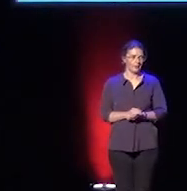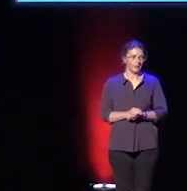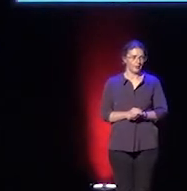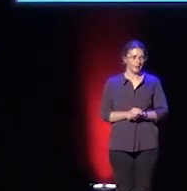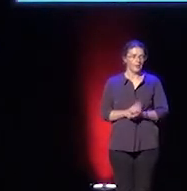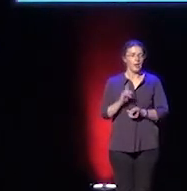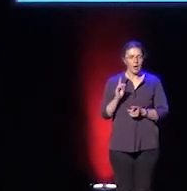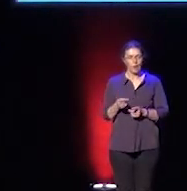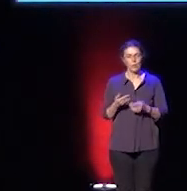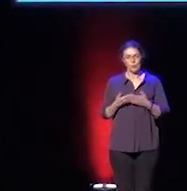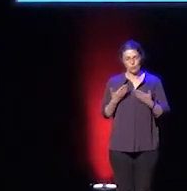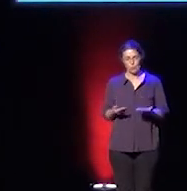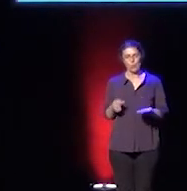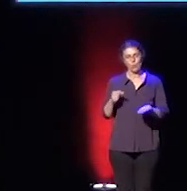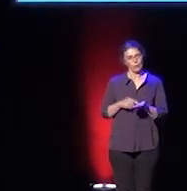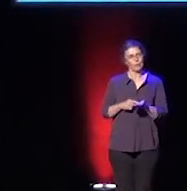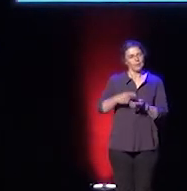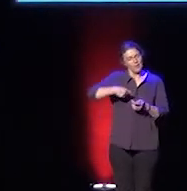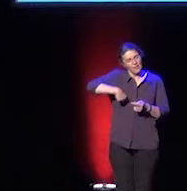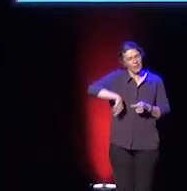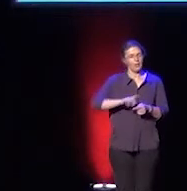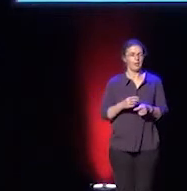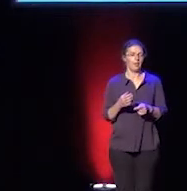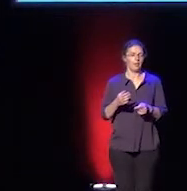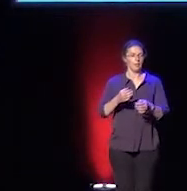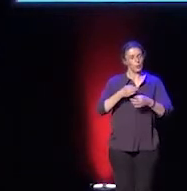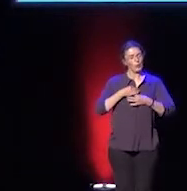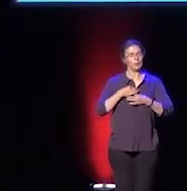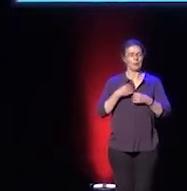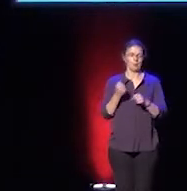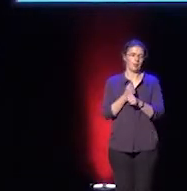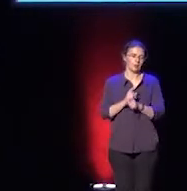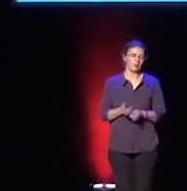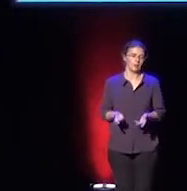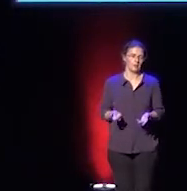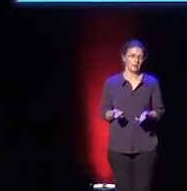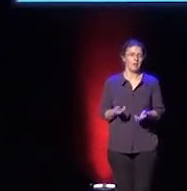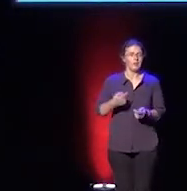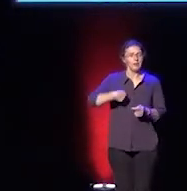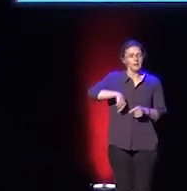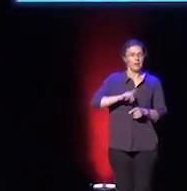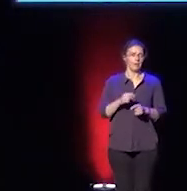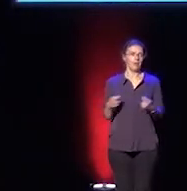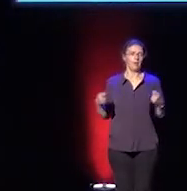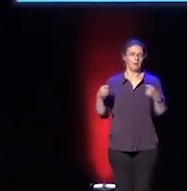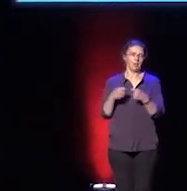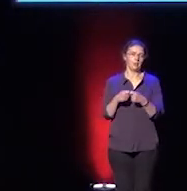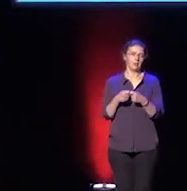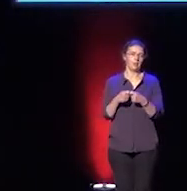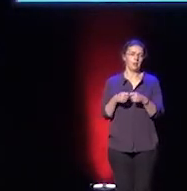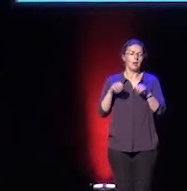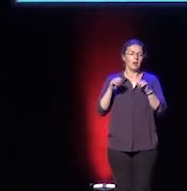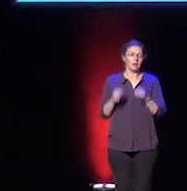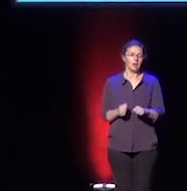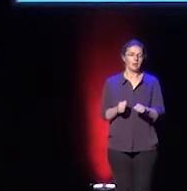auch Beweggründe, die wir uns auf unsere Fahne geschrieben haben. Wir als Verband können